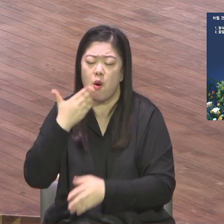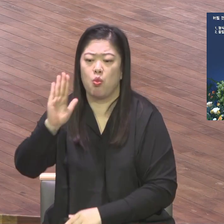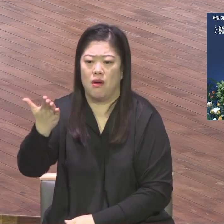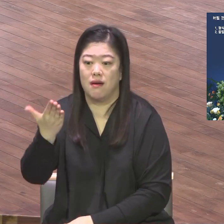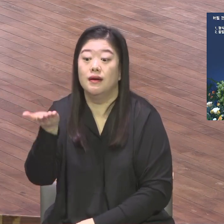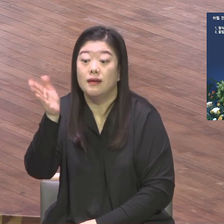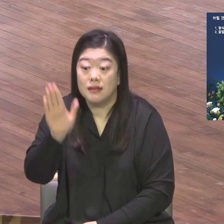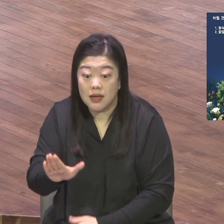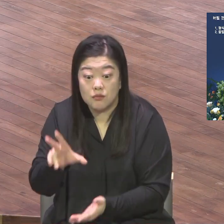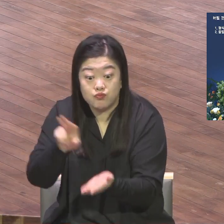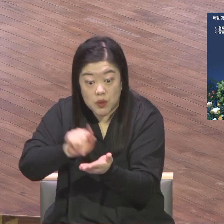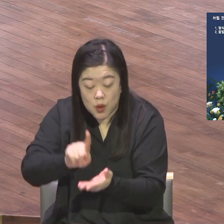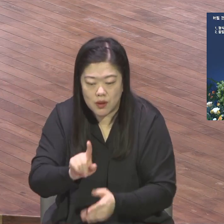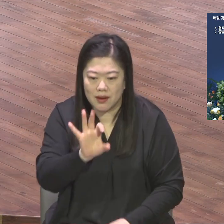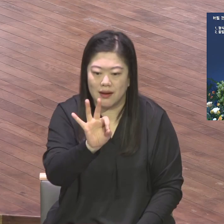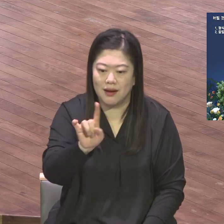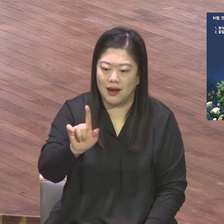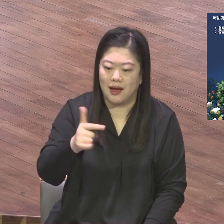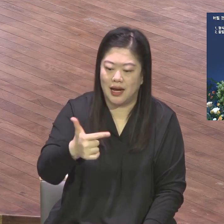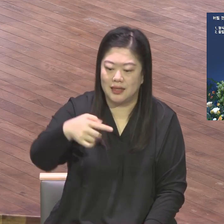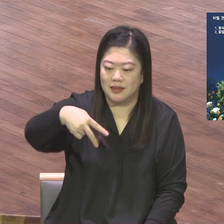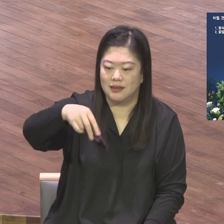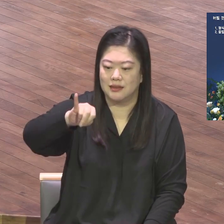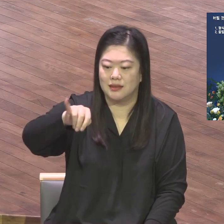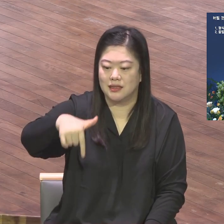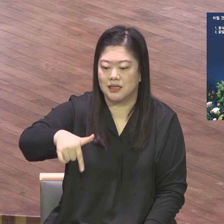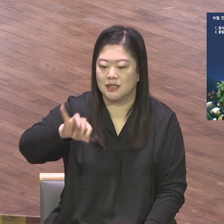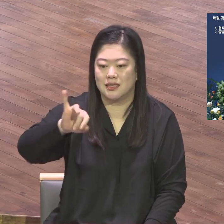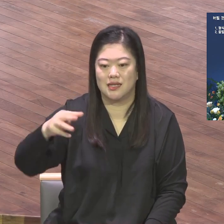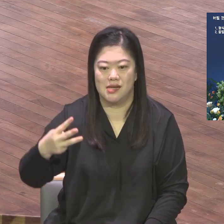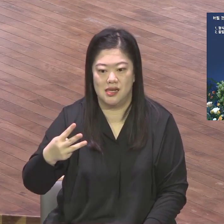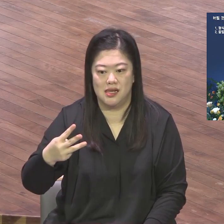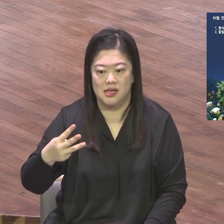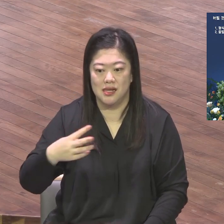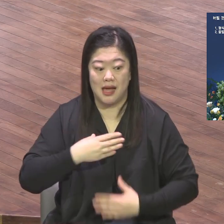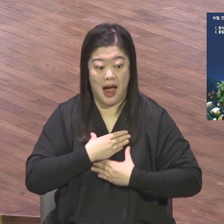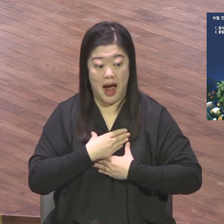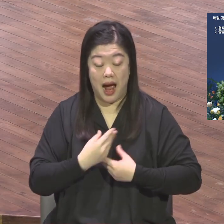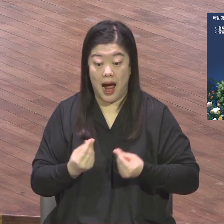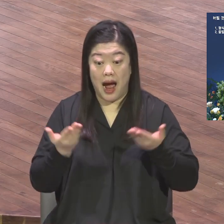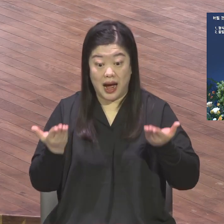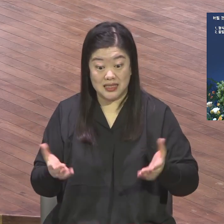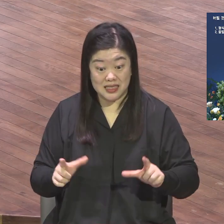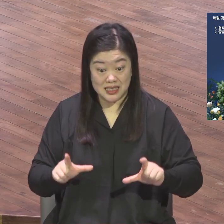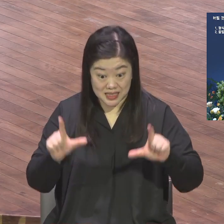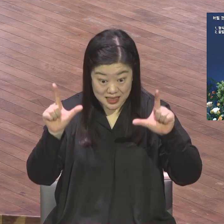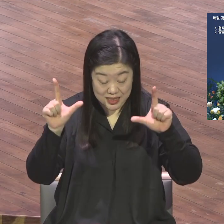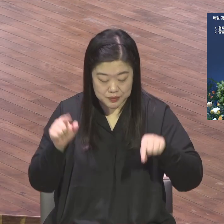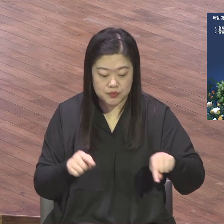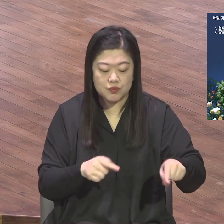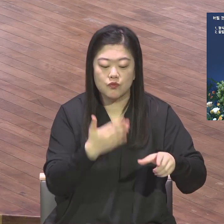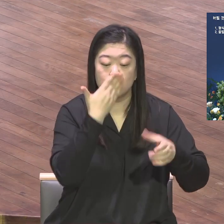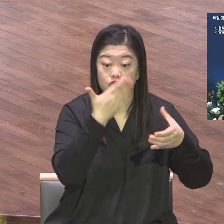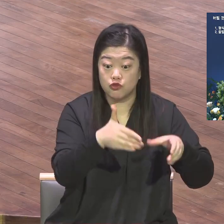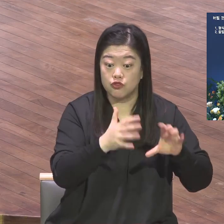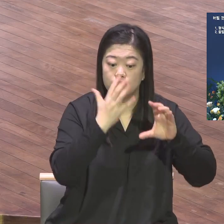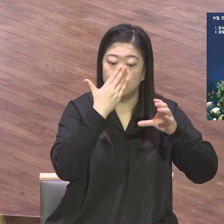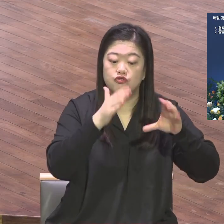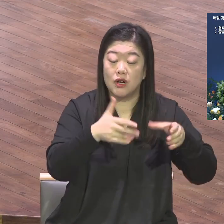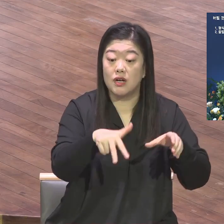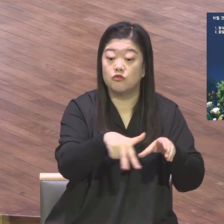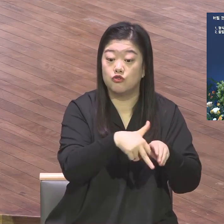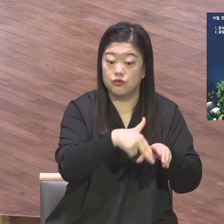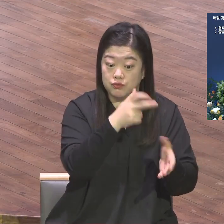있던 안식일 규례 중에서 하나가 뭐냐? 안식일에 노동을 하면 안 된다 그래요. 노동 절대 하면 안 돼요. 그때는